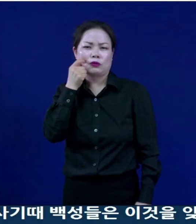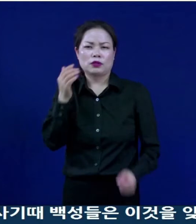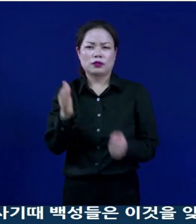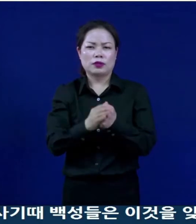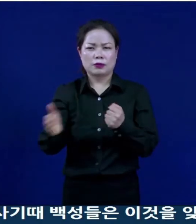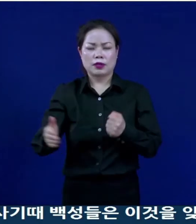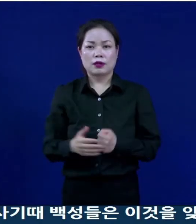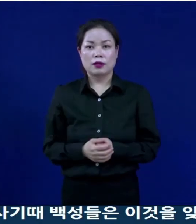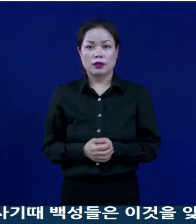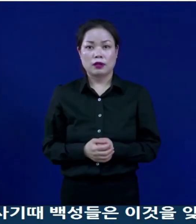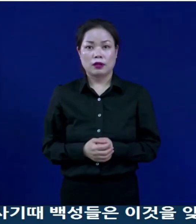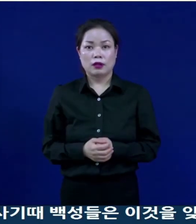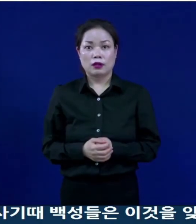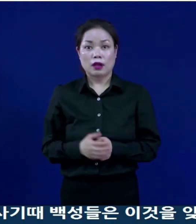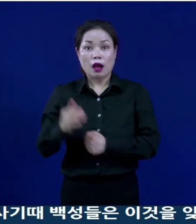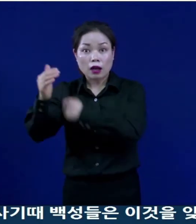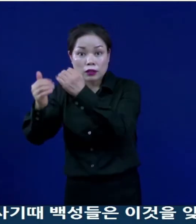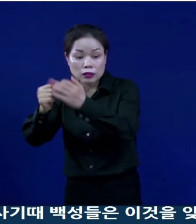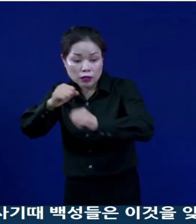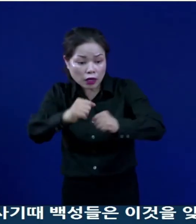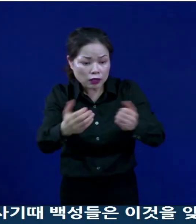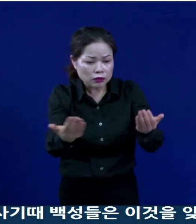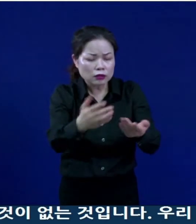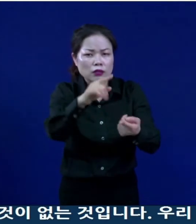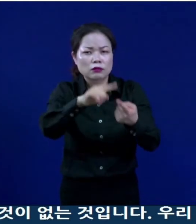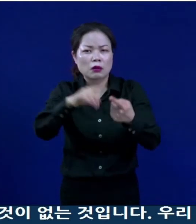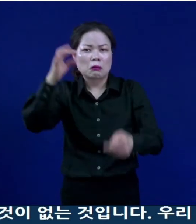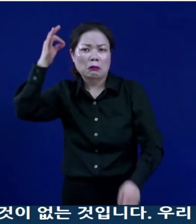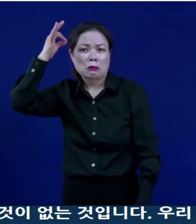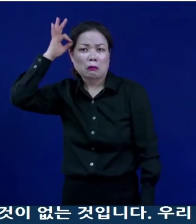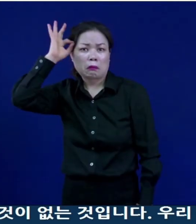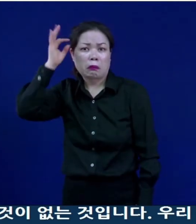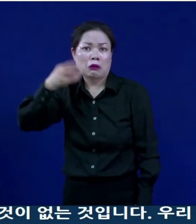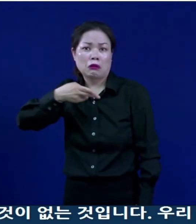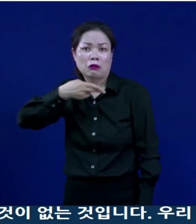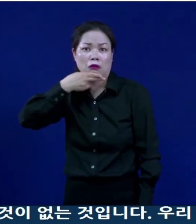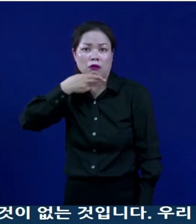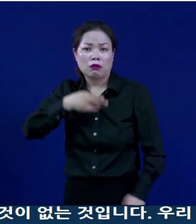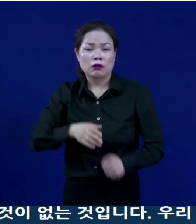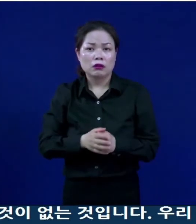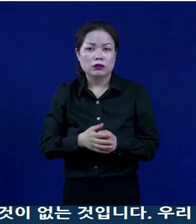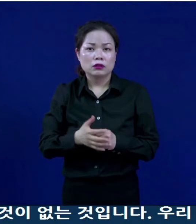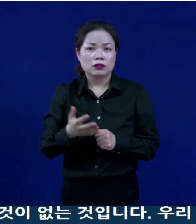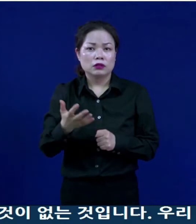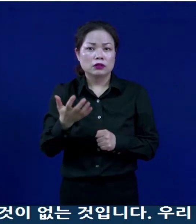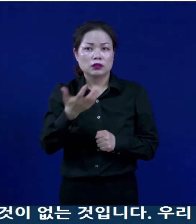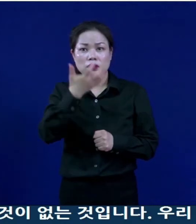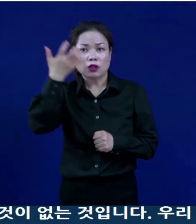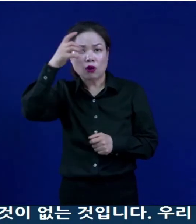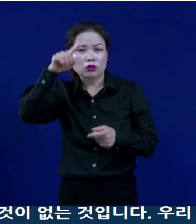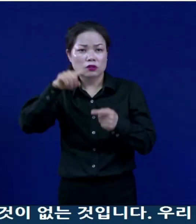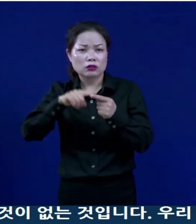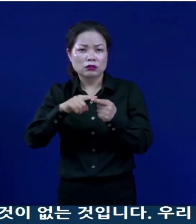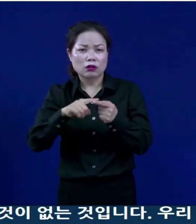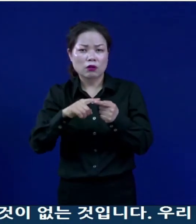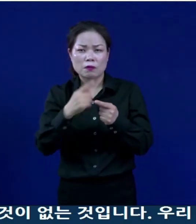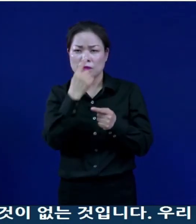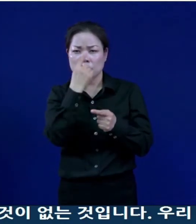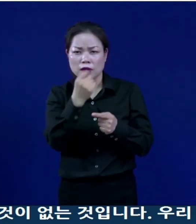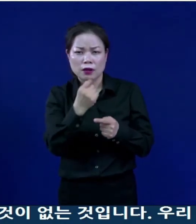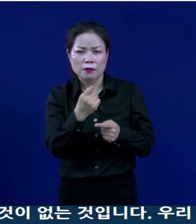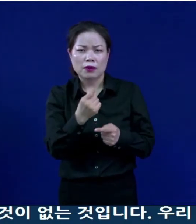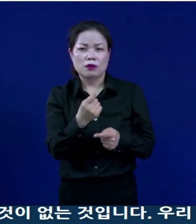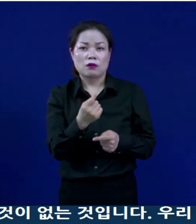때문입니다. 하나님께서 행하신 일들에 대해서 깨닫지 못하는 것이죠. 영적인 민감함이 그만큼